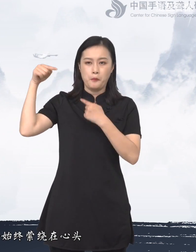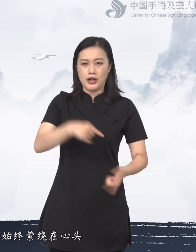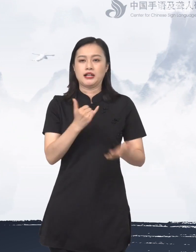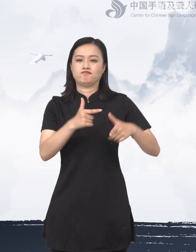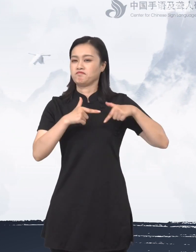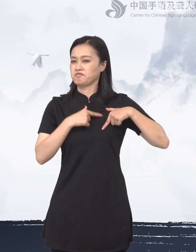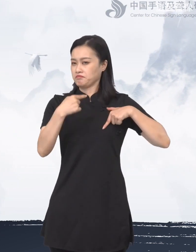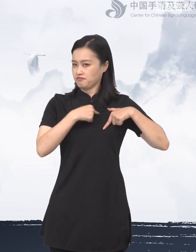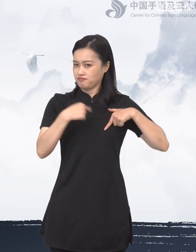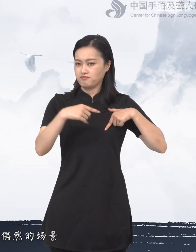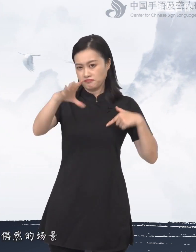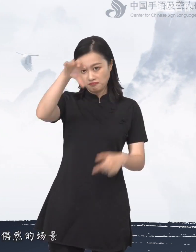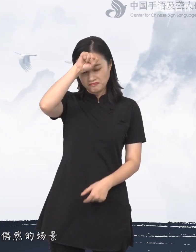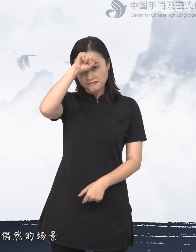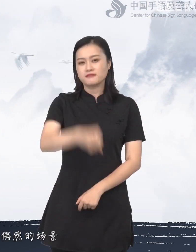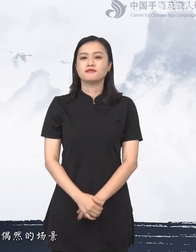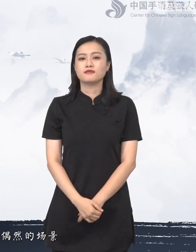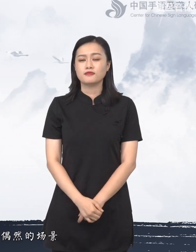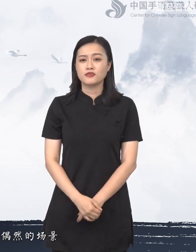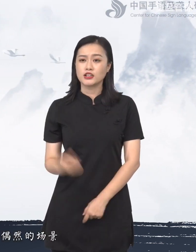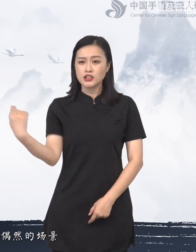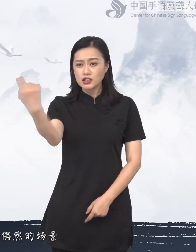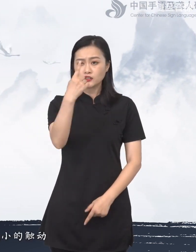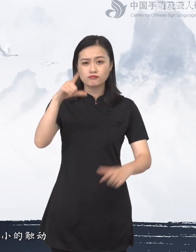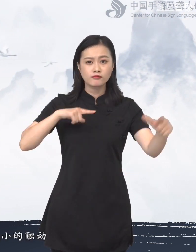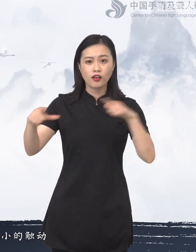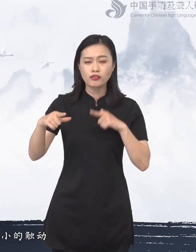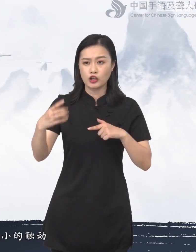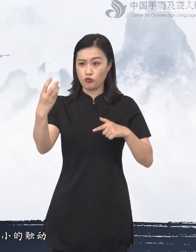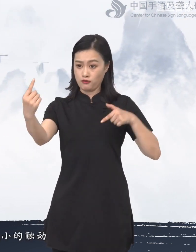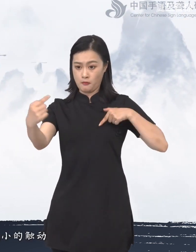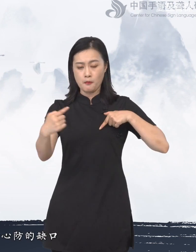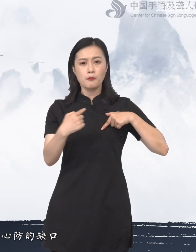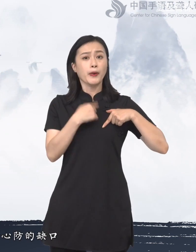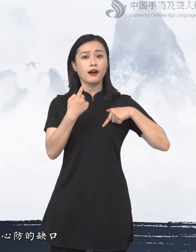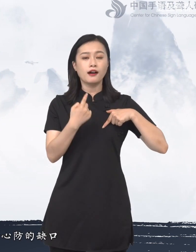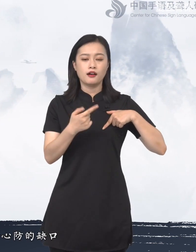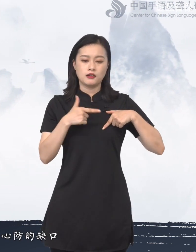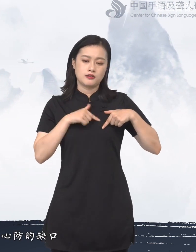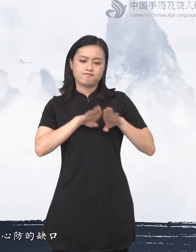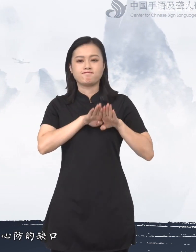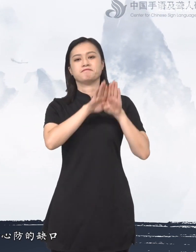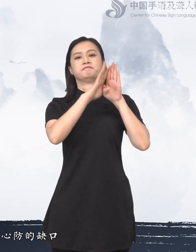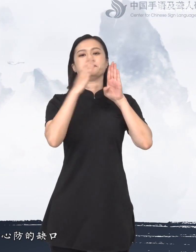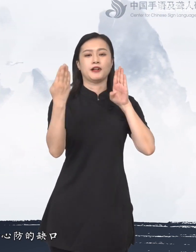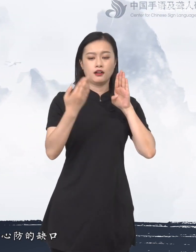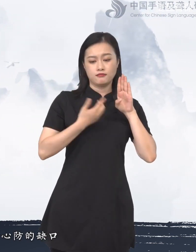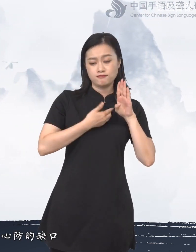头。任何一个偶然的场景，一个微小的触动，都能打开心房的缺口，